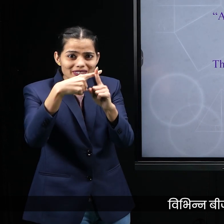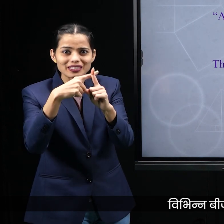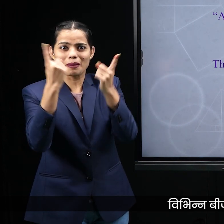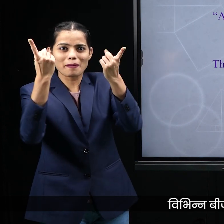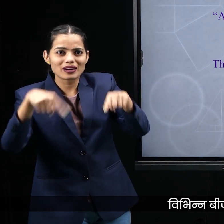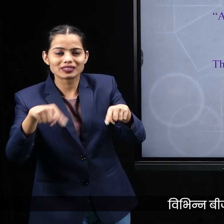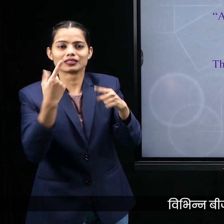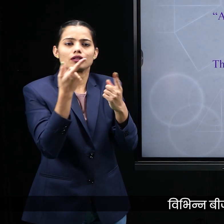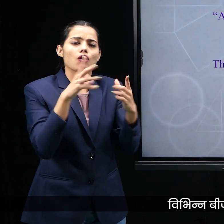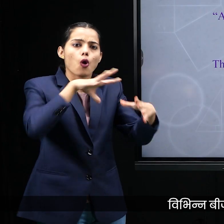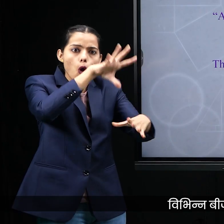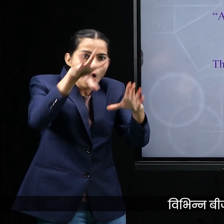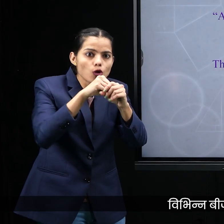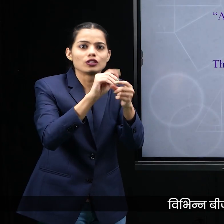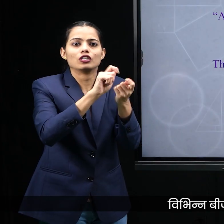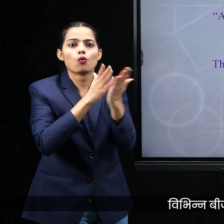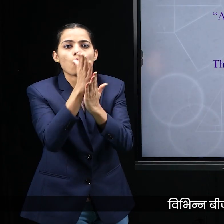व्यंजकों को चिह्नो।